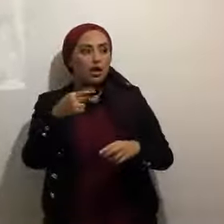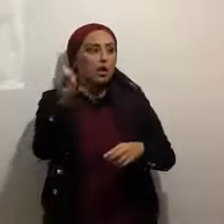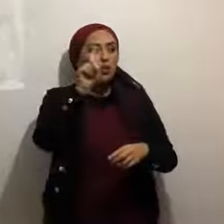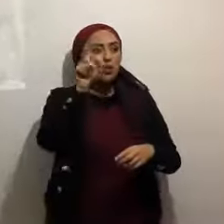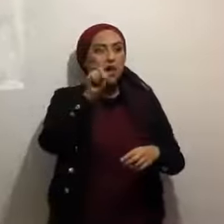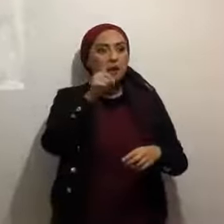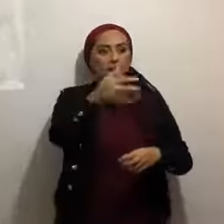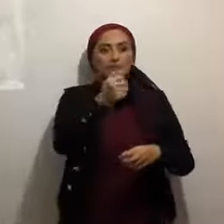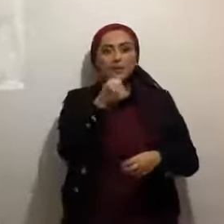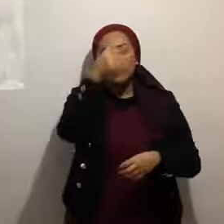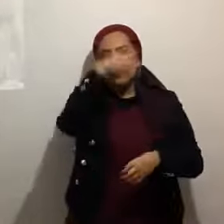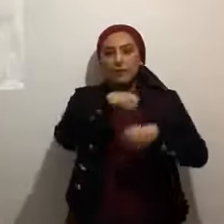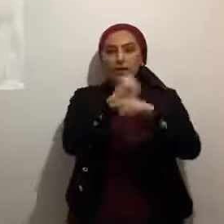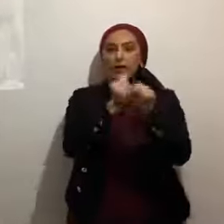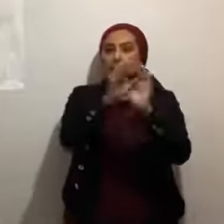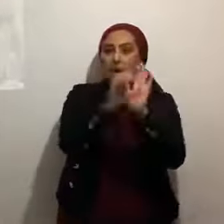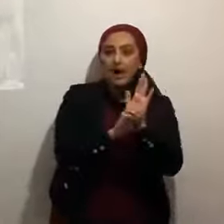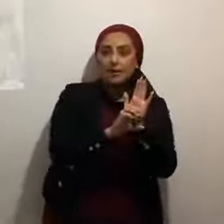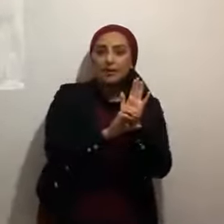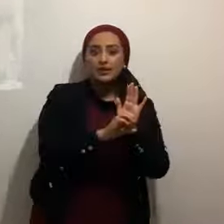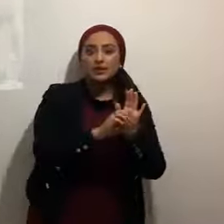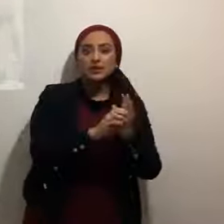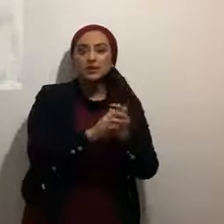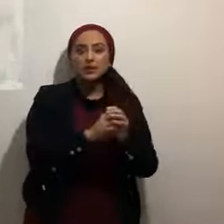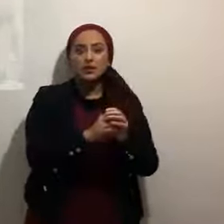Takanot, mandamientos rabínicos, que son mandamientos de hombres y no de la Torah.